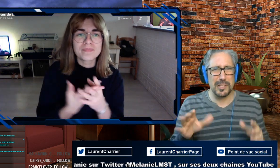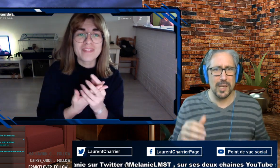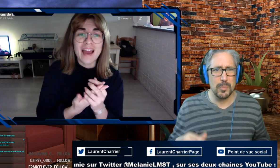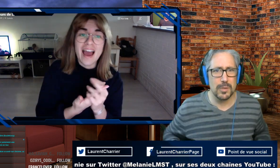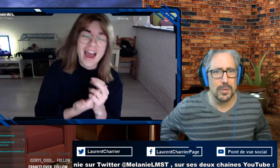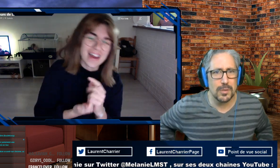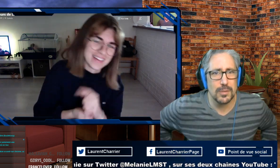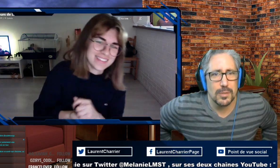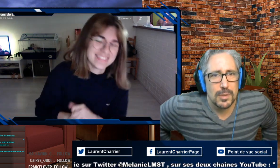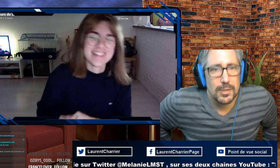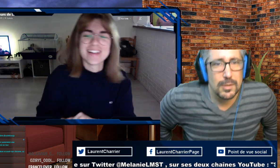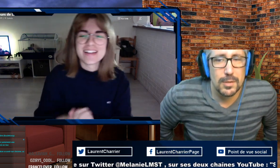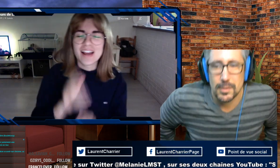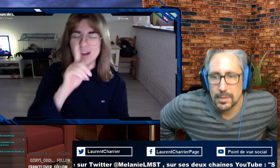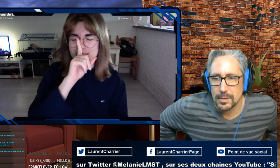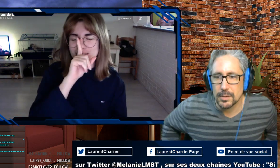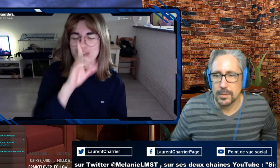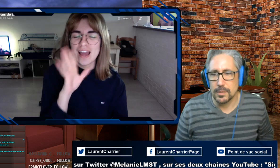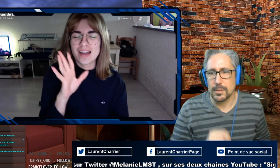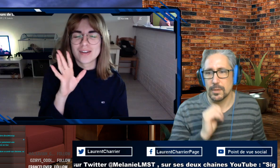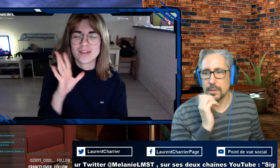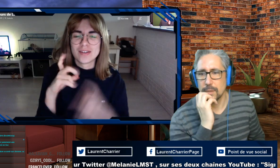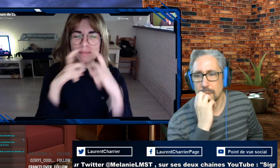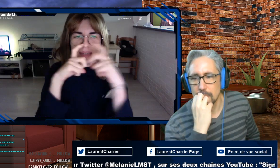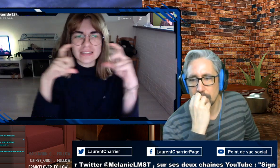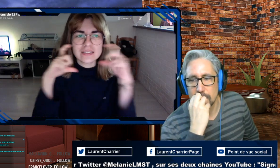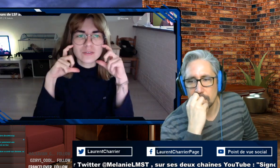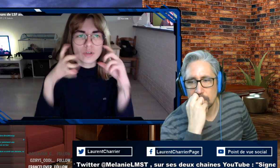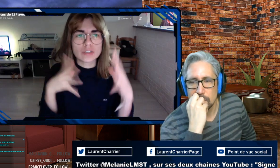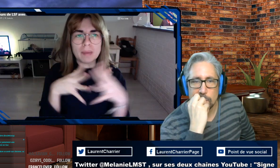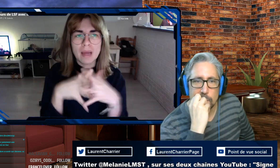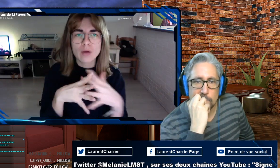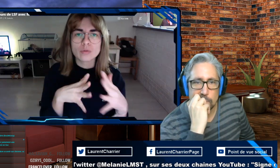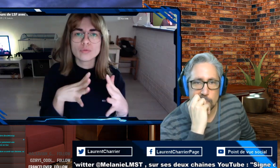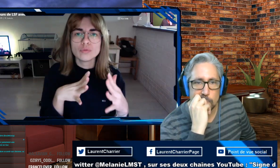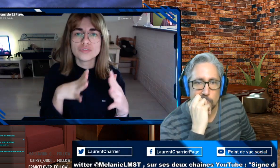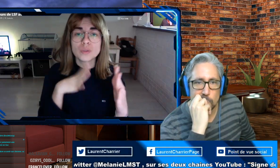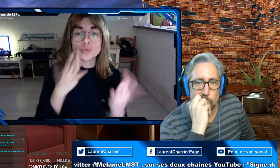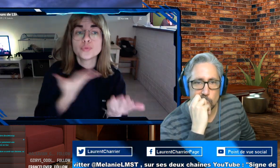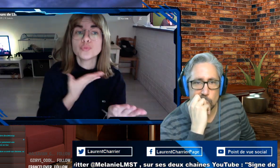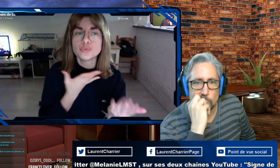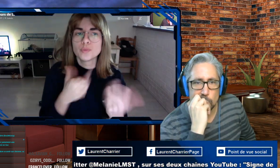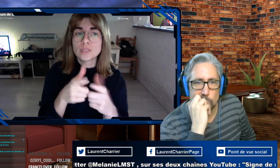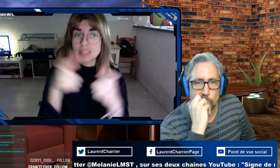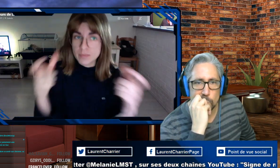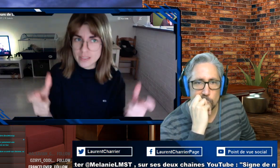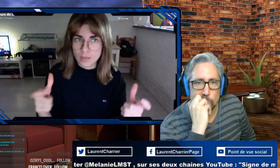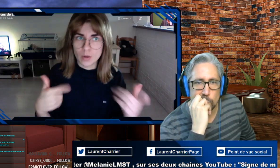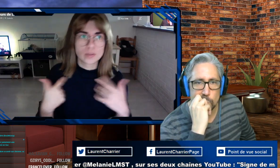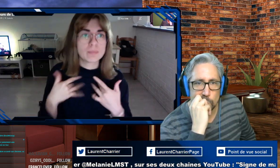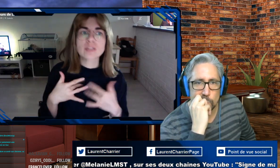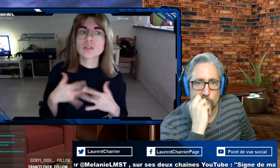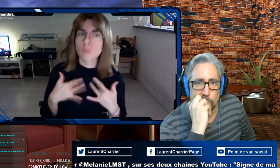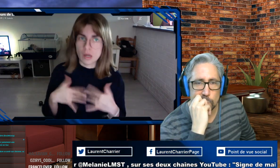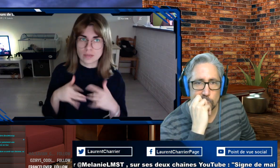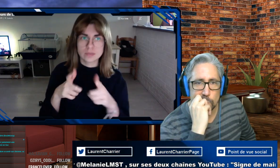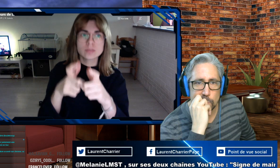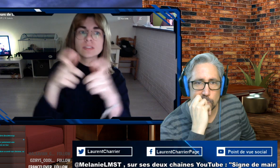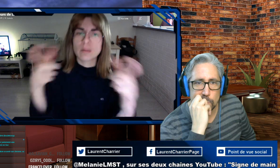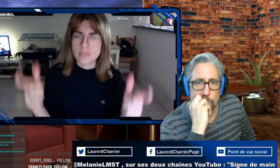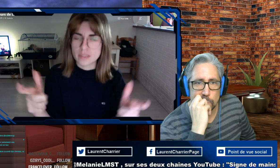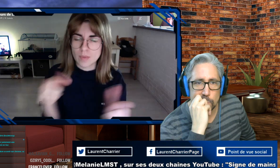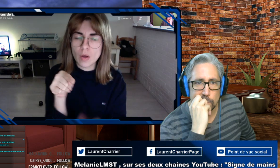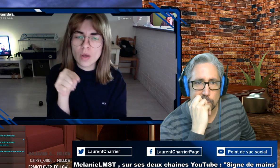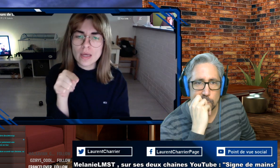ou c'est pas terrible? Alors déjà, les masques transparents que j'ai reçus de mon établissement, c'est pas de moi, c'est